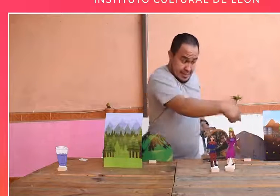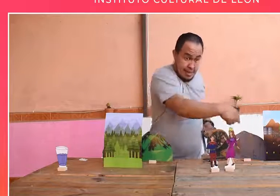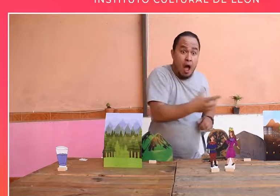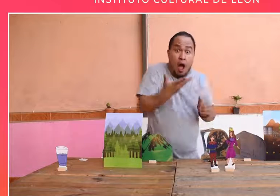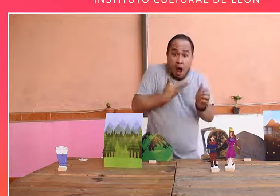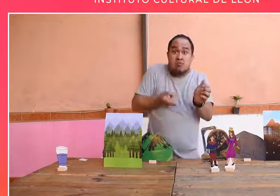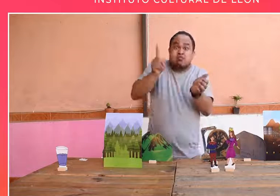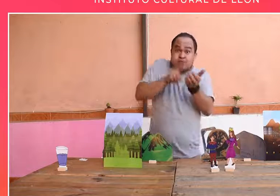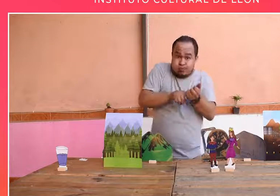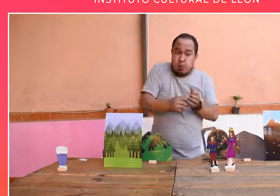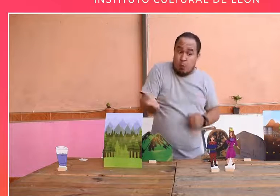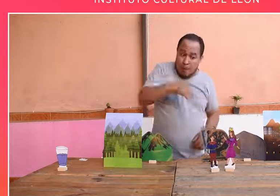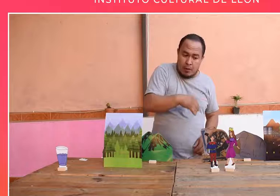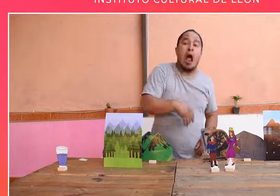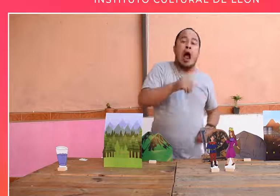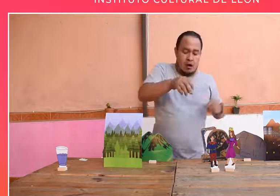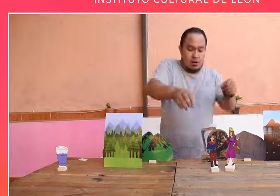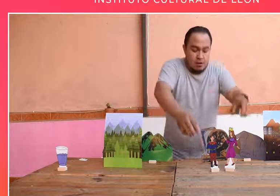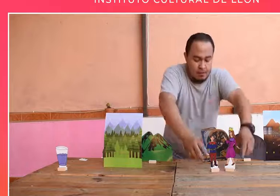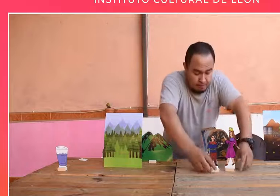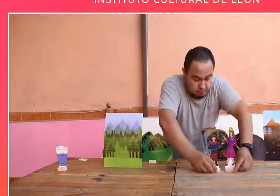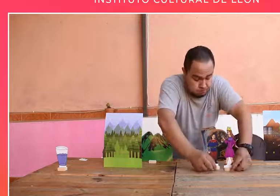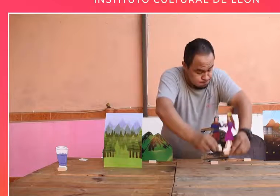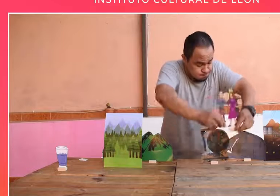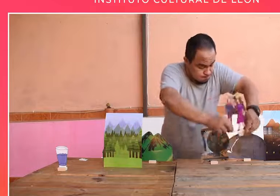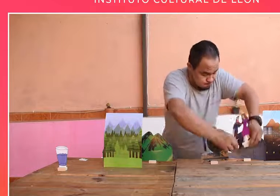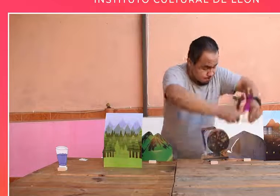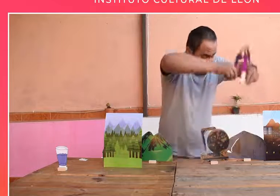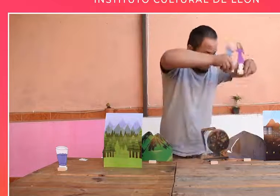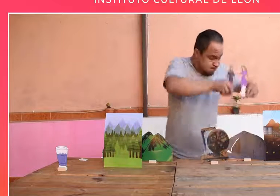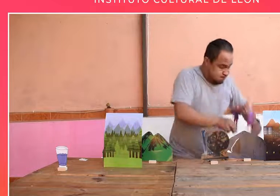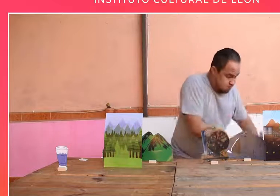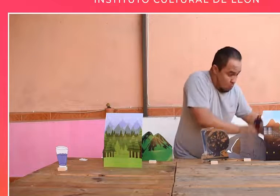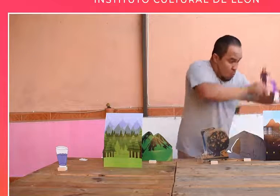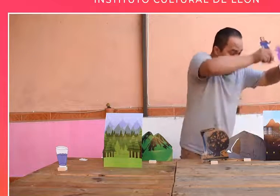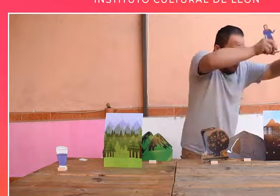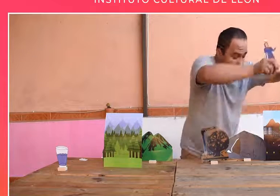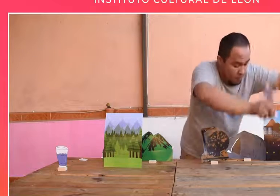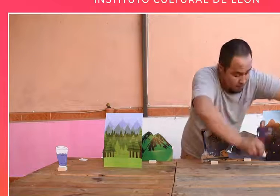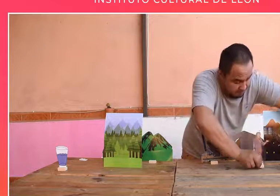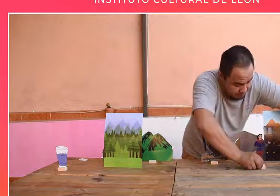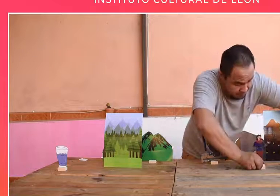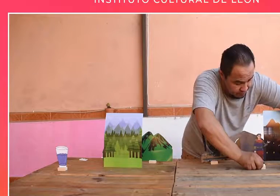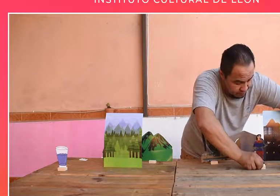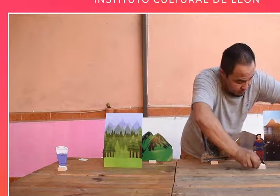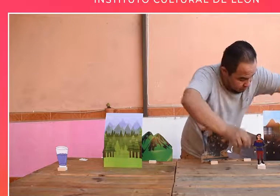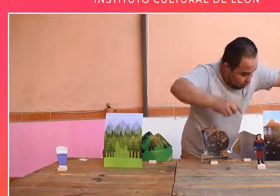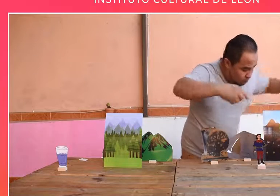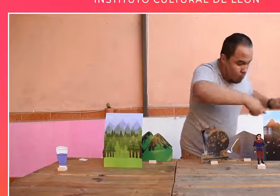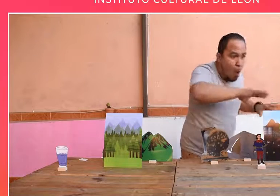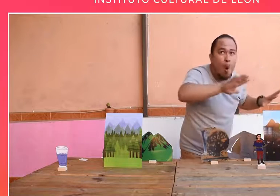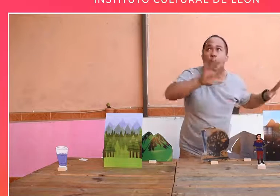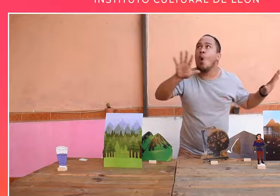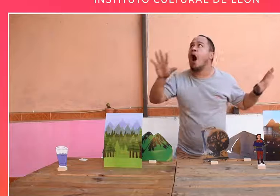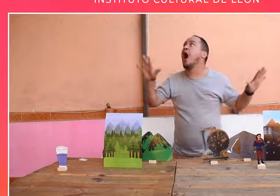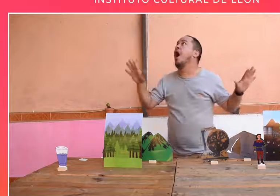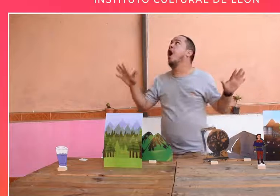Le dijo en dónde había estado exactamente. Se adentraron en la mina y el príncipe se asombró porque había